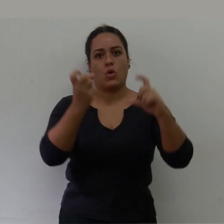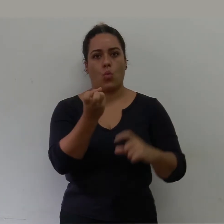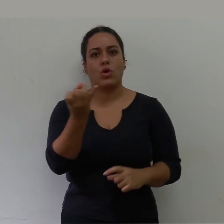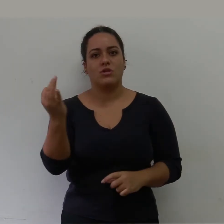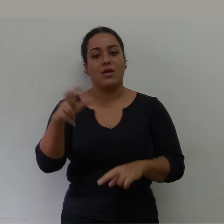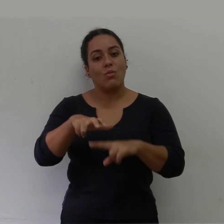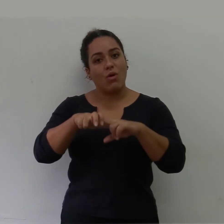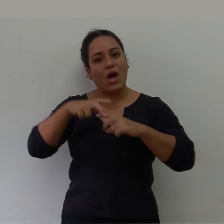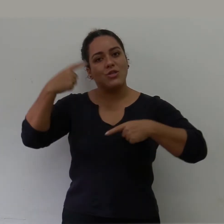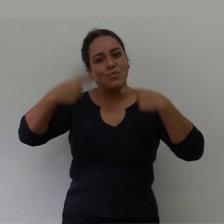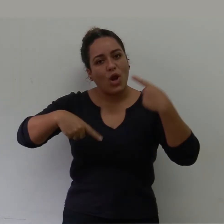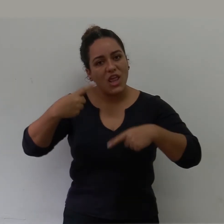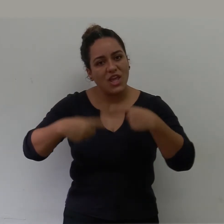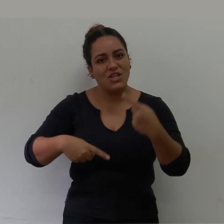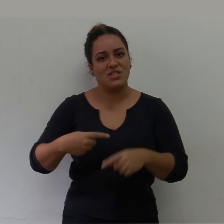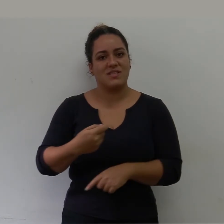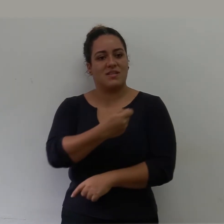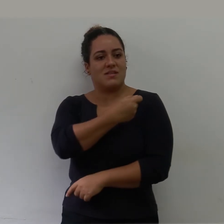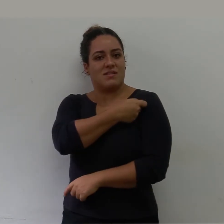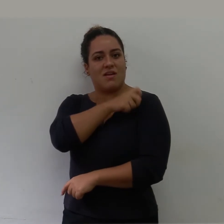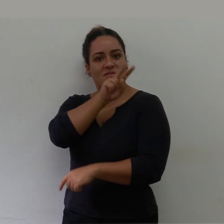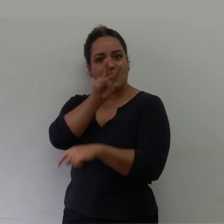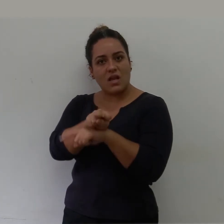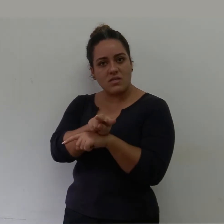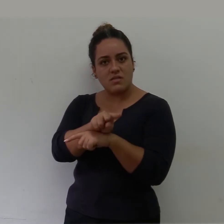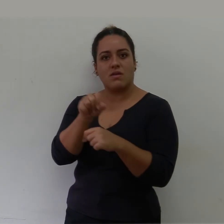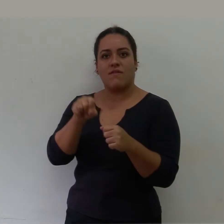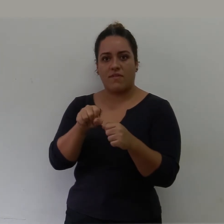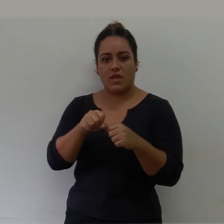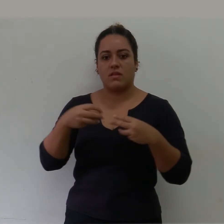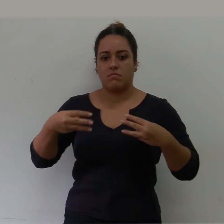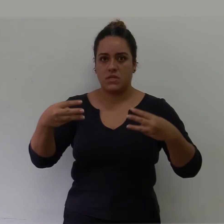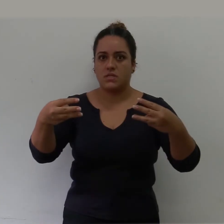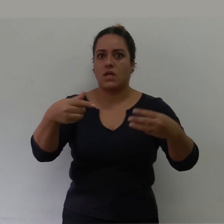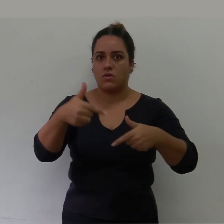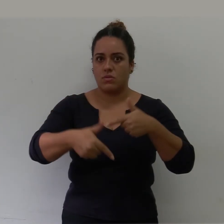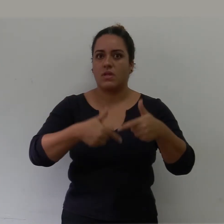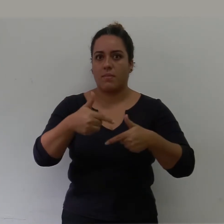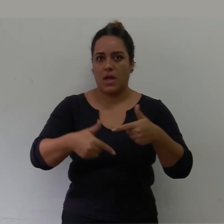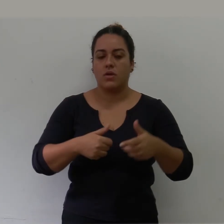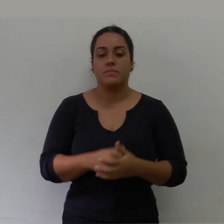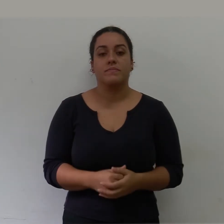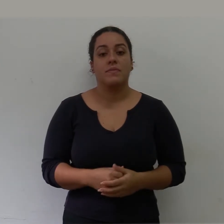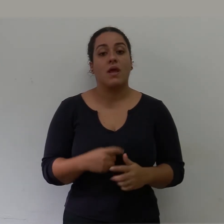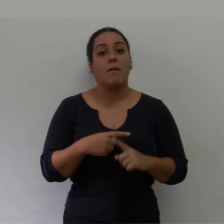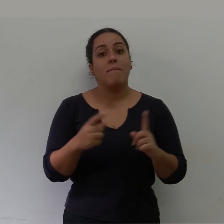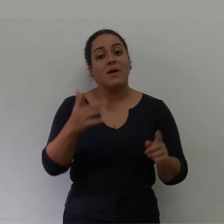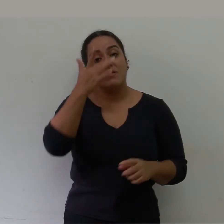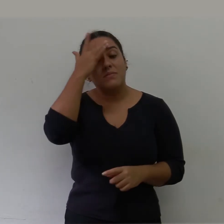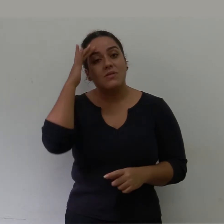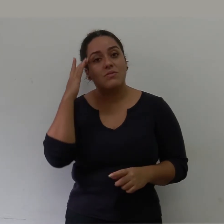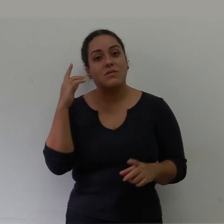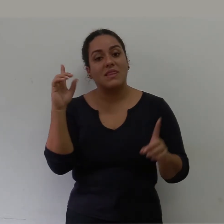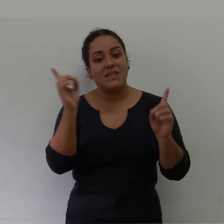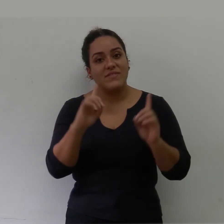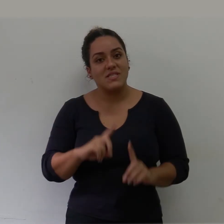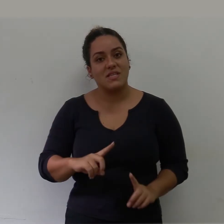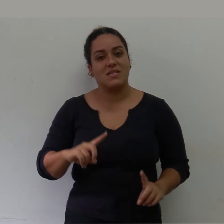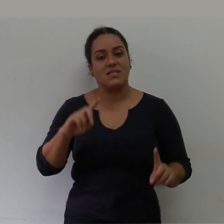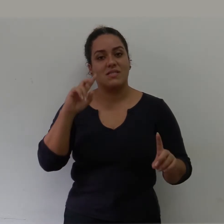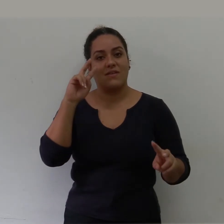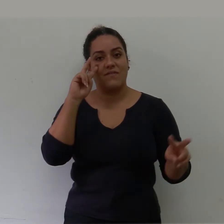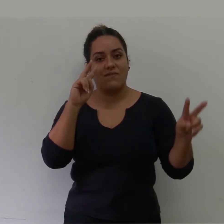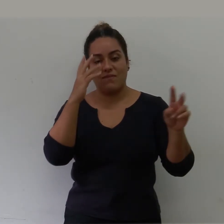essas políticas, justamente pela fiscalização que é feita pelo Ministério do Trabalho e Emprego. Mas no caso das pessoas com deficiência visual,